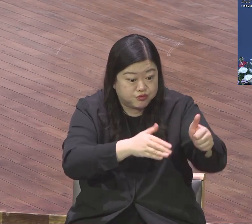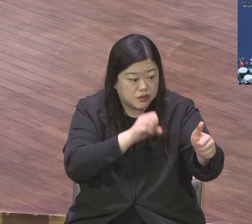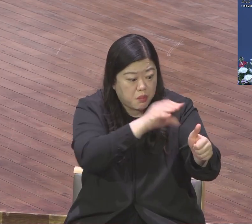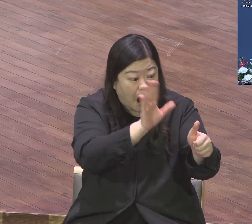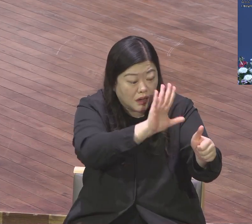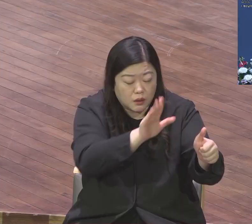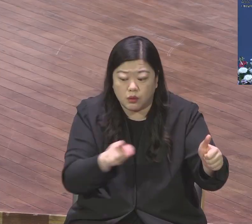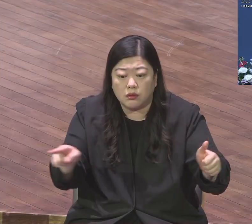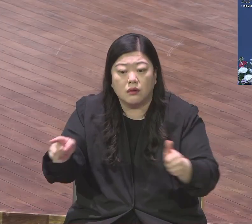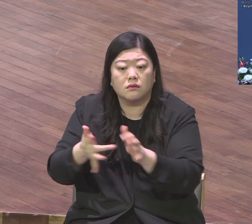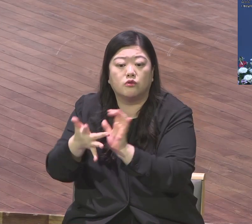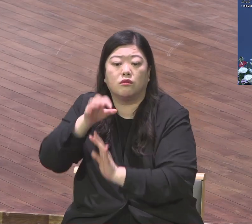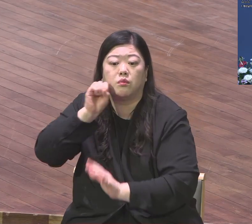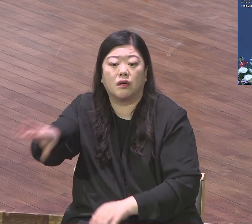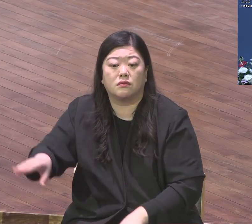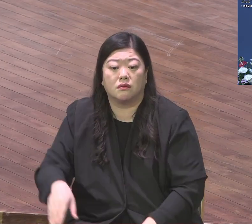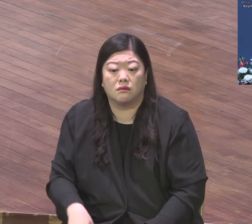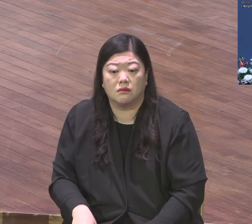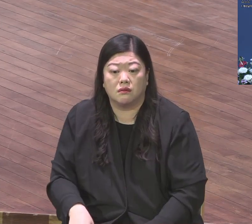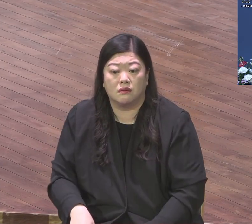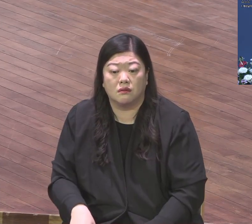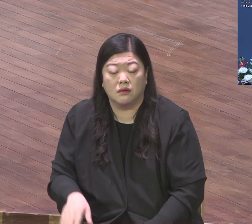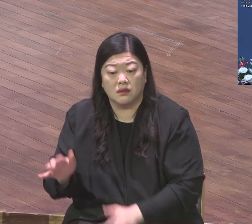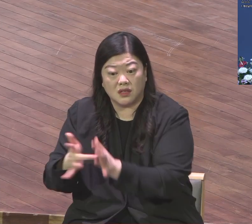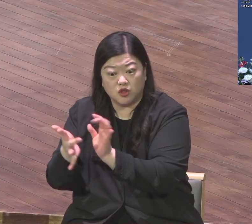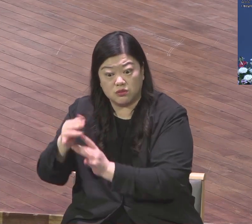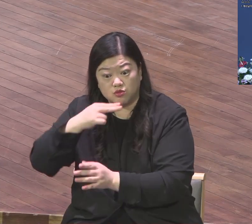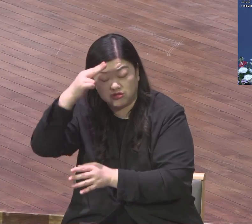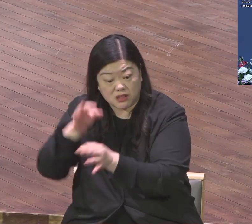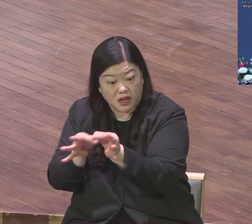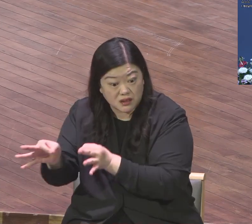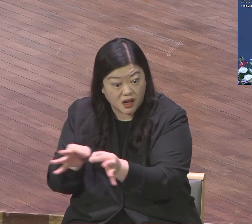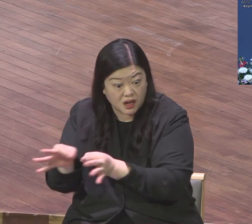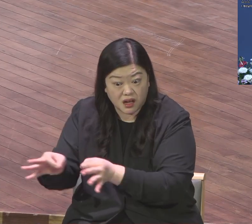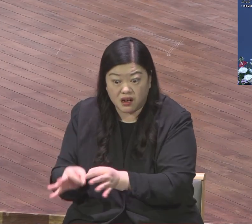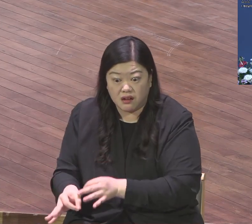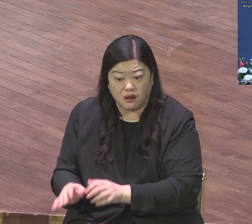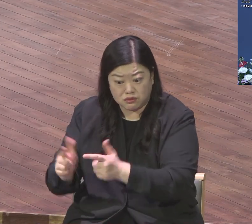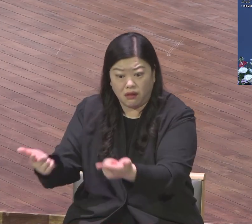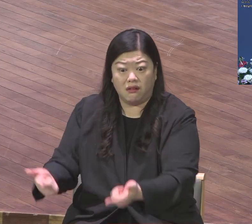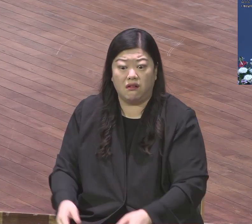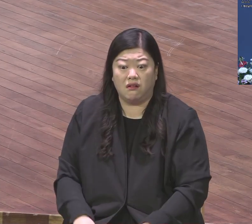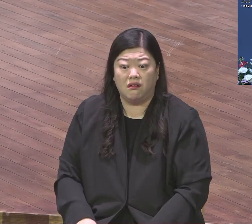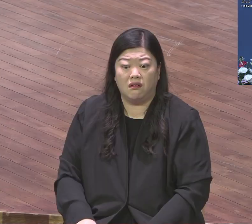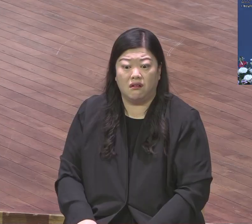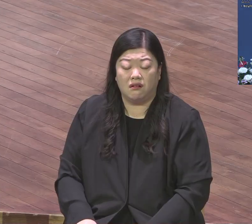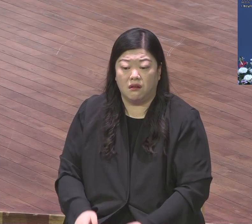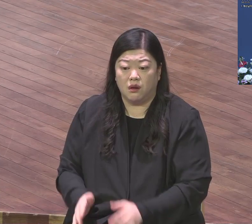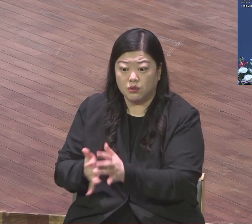예수님께, 예수님이 포도주가 됐습니까? 그 이유가 어디 있어요?